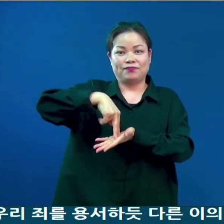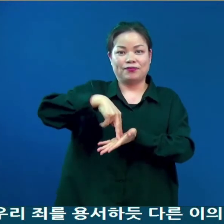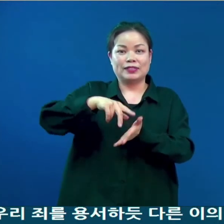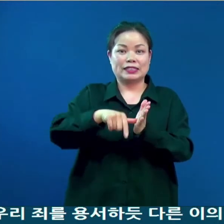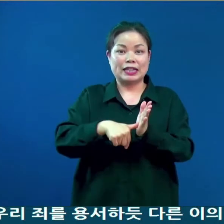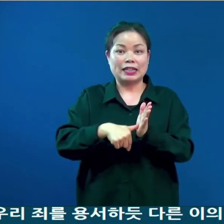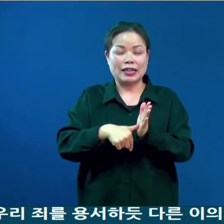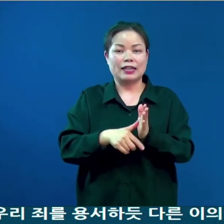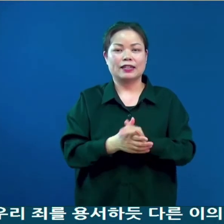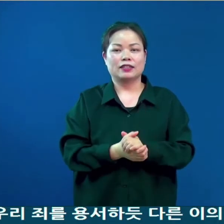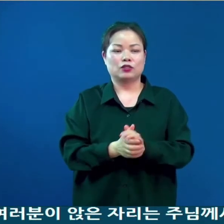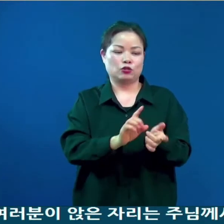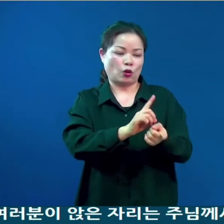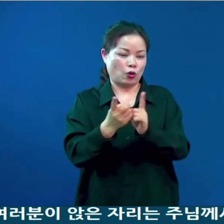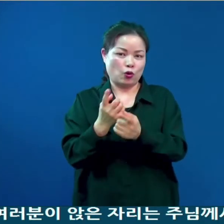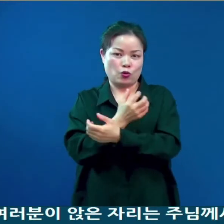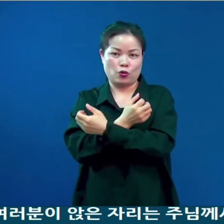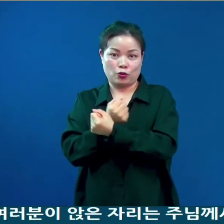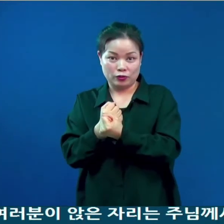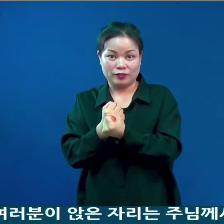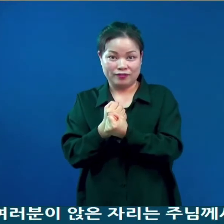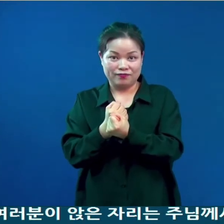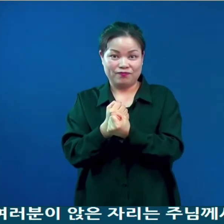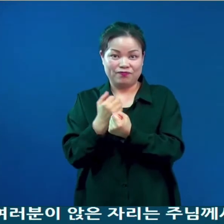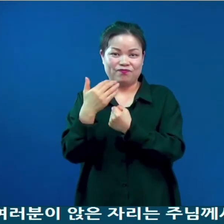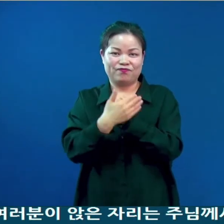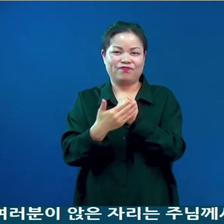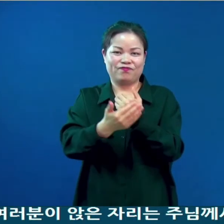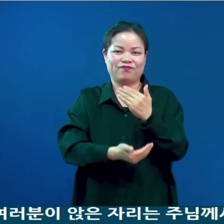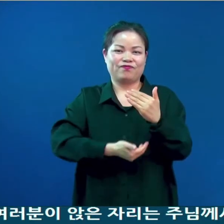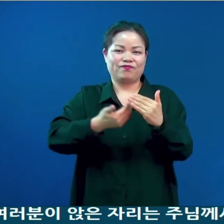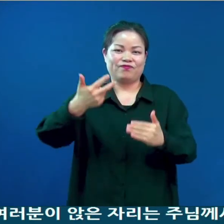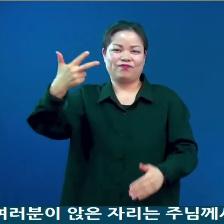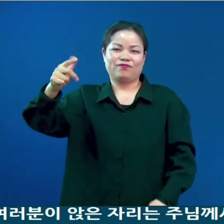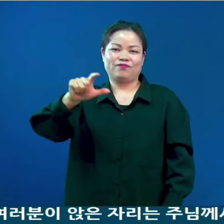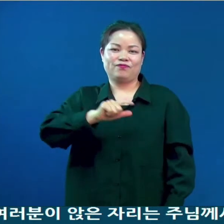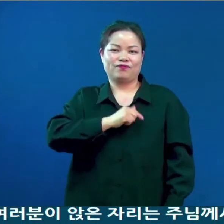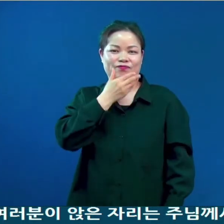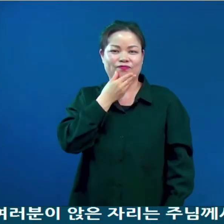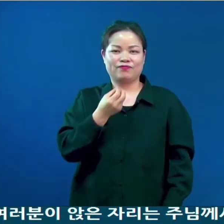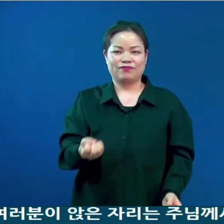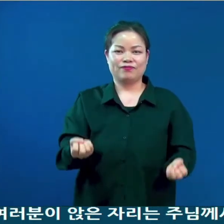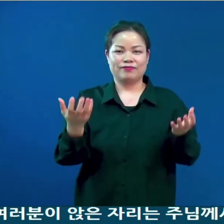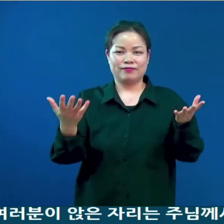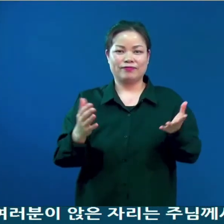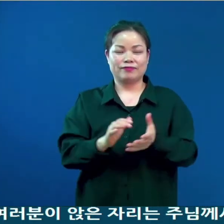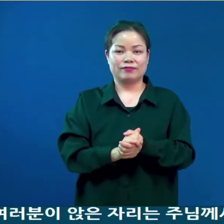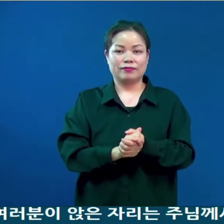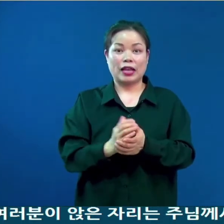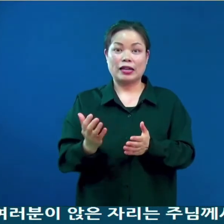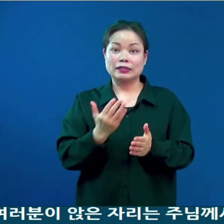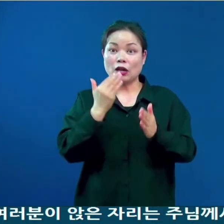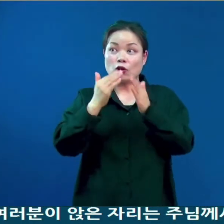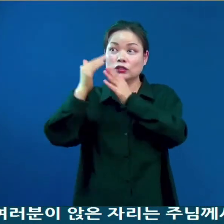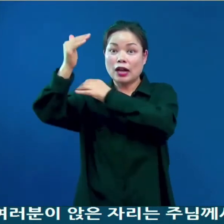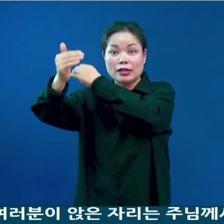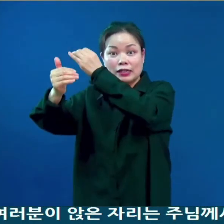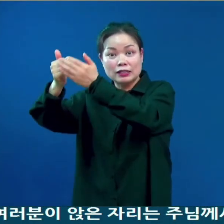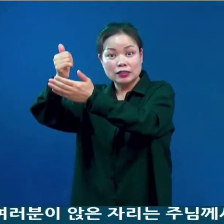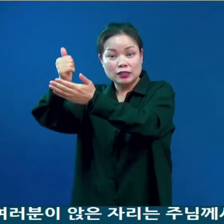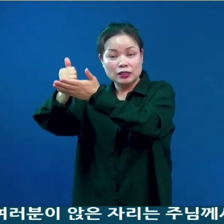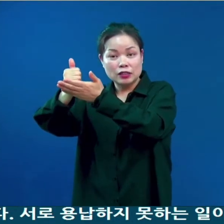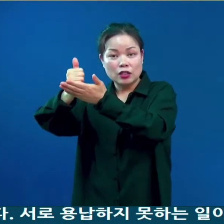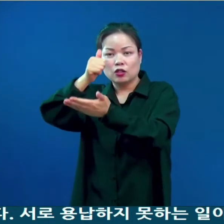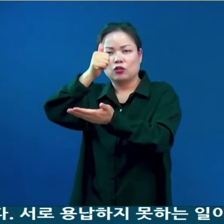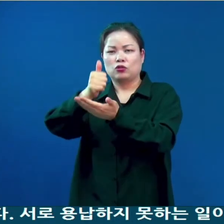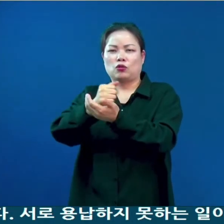이 시간에 서로 용서하는 귀하고 복된 은혜가 넘치기를 주님의 이름으로 축복합니다. 성전은 하나님의